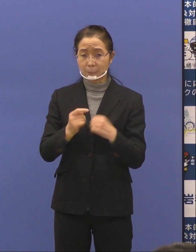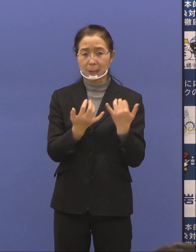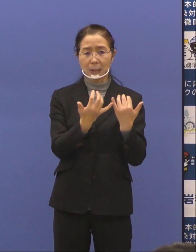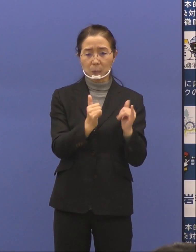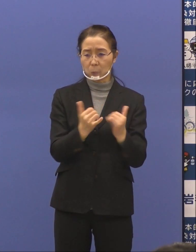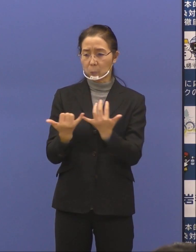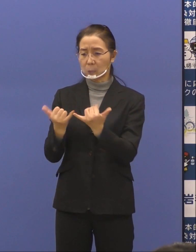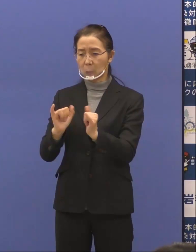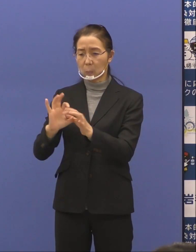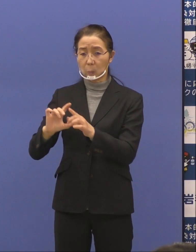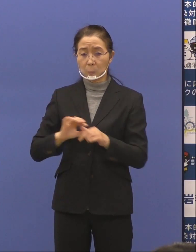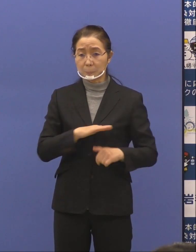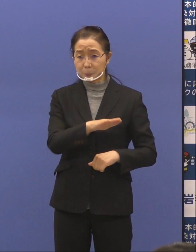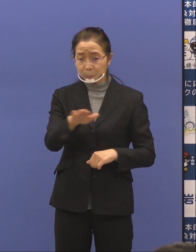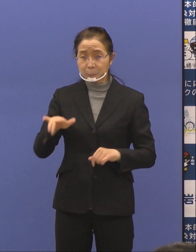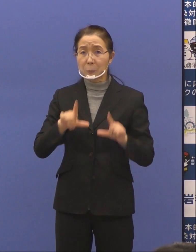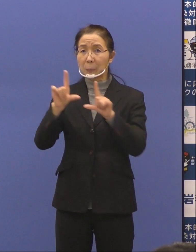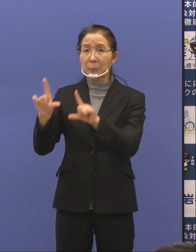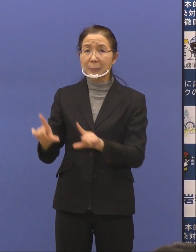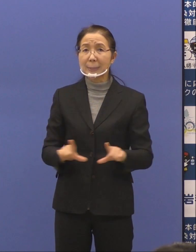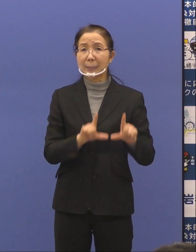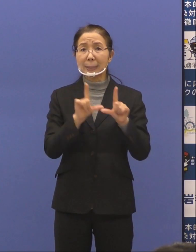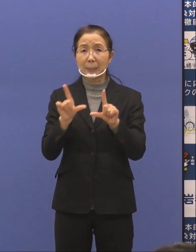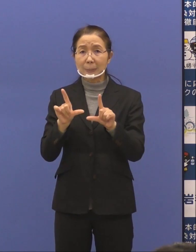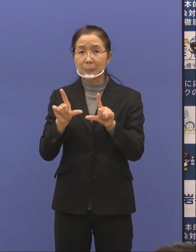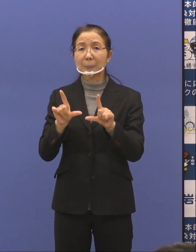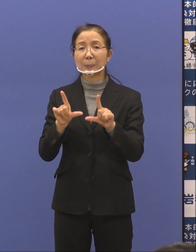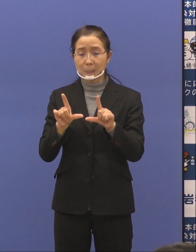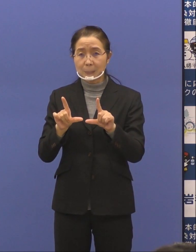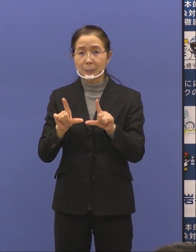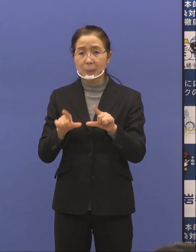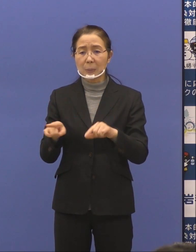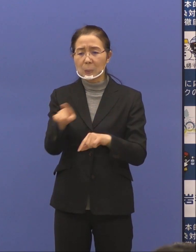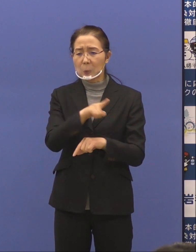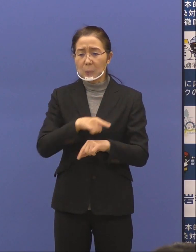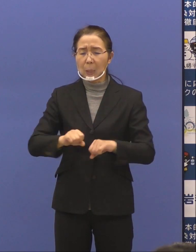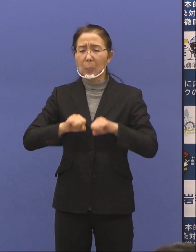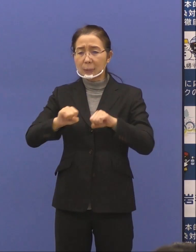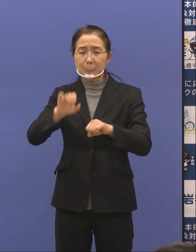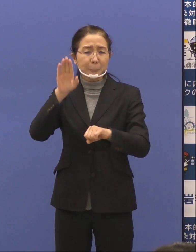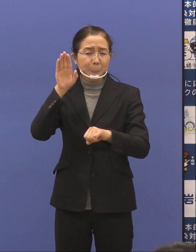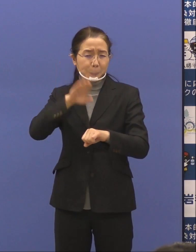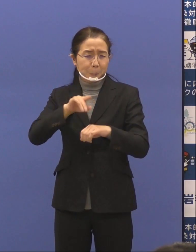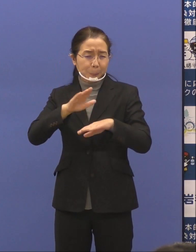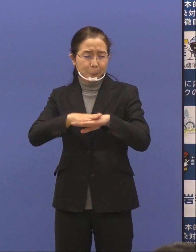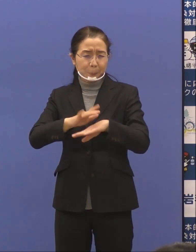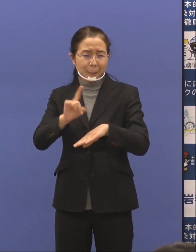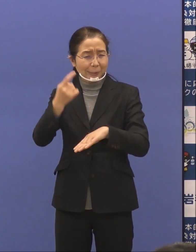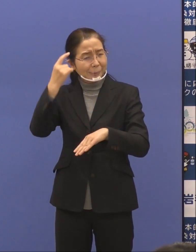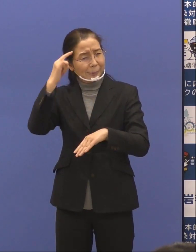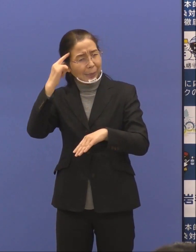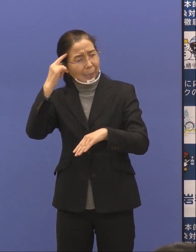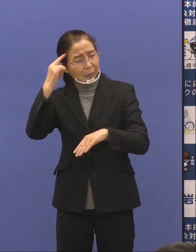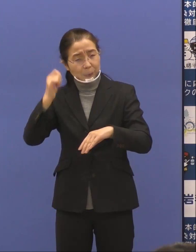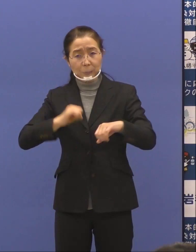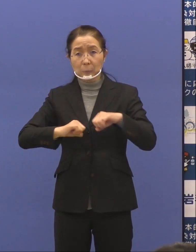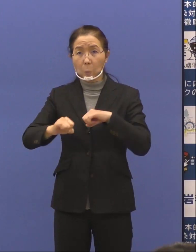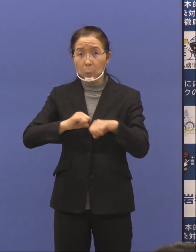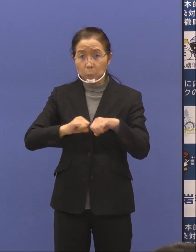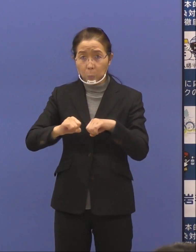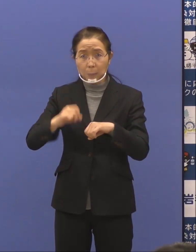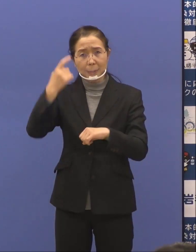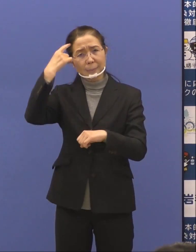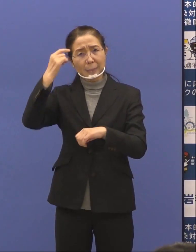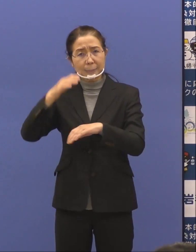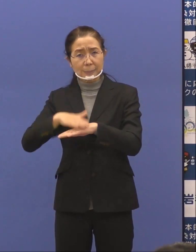々の生活であり、それを良くしていくための政治のありよう、そちらとの関係で政治家の行動や